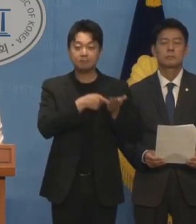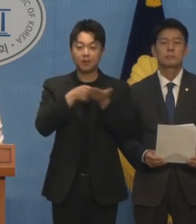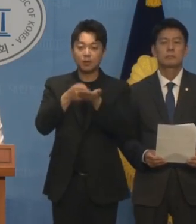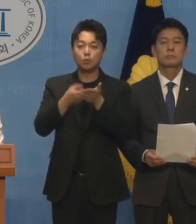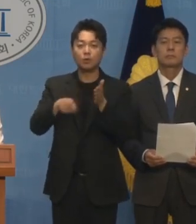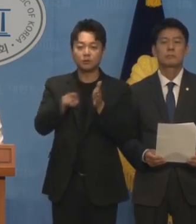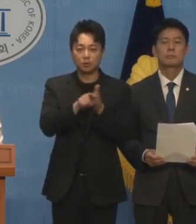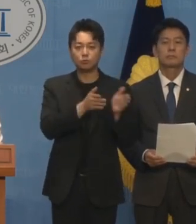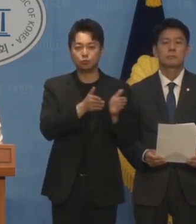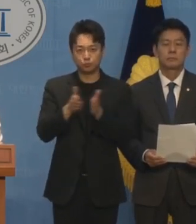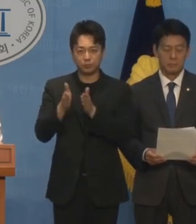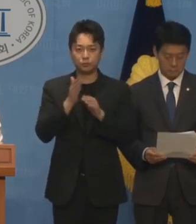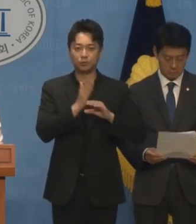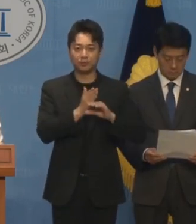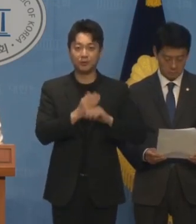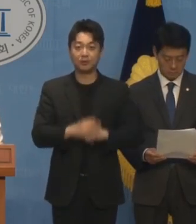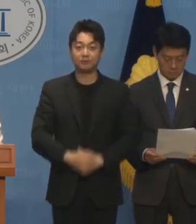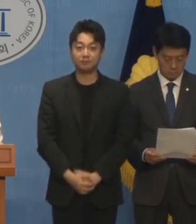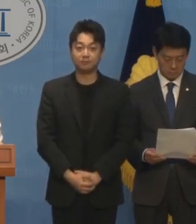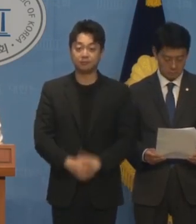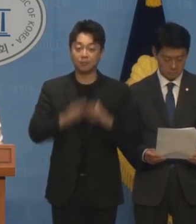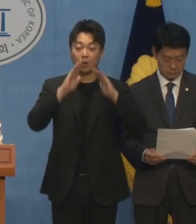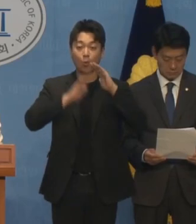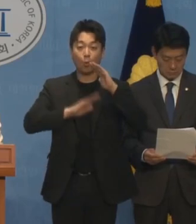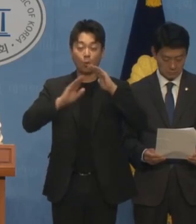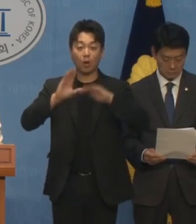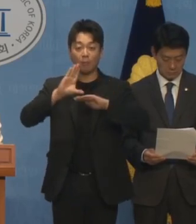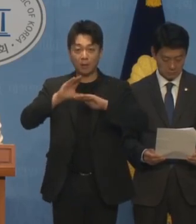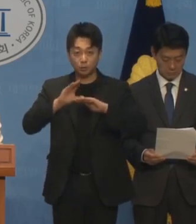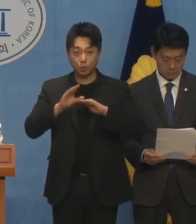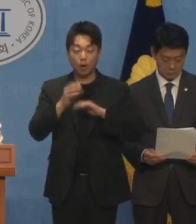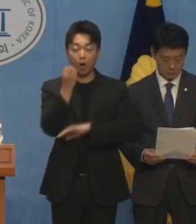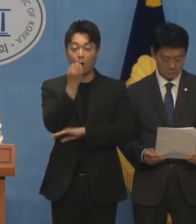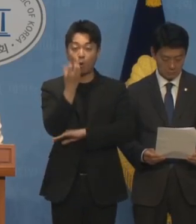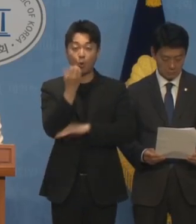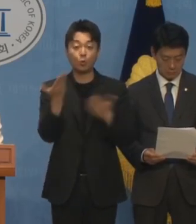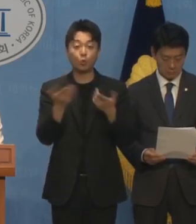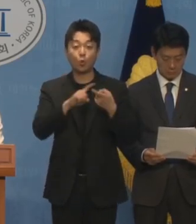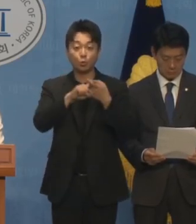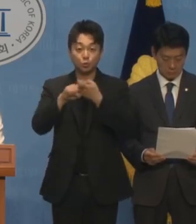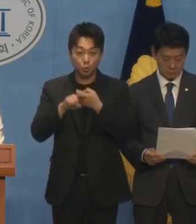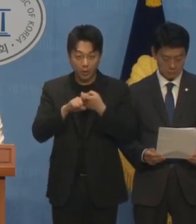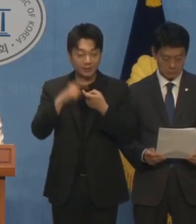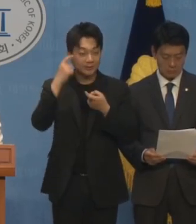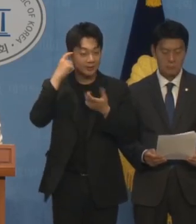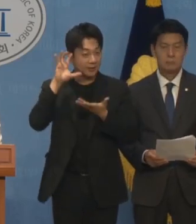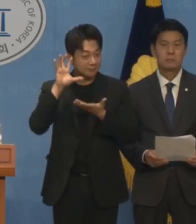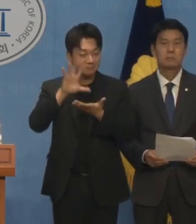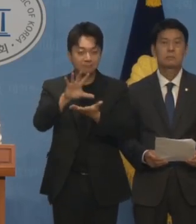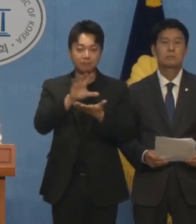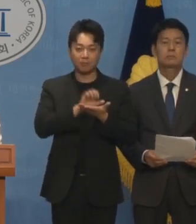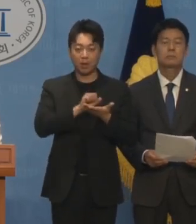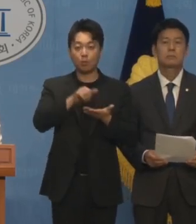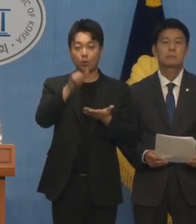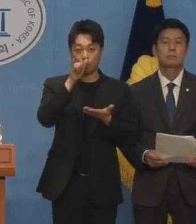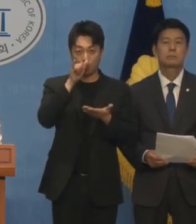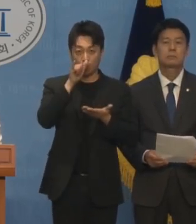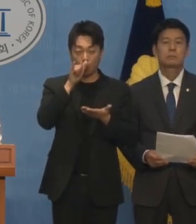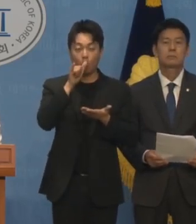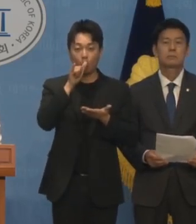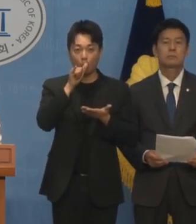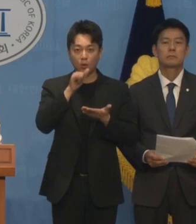준비하고 있습니다. 각 공영방송과 언론노조로부터 개정안에 대한 입장을 청취했고 학계에서 전문가